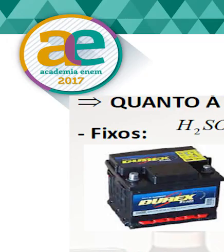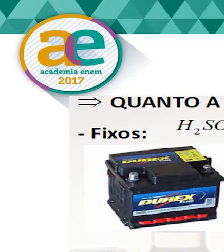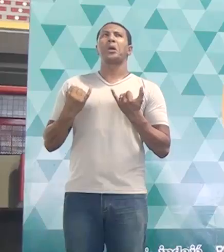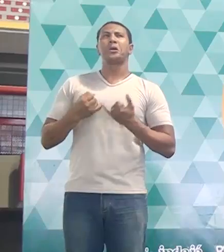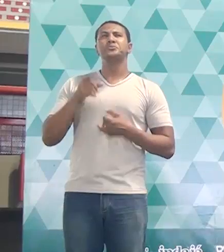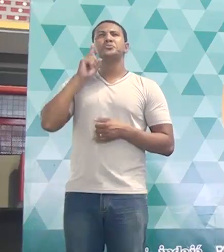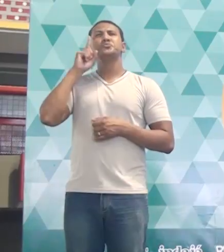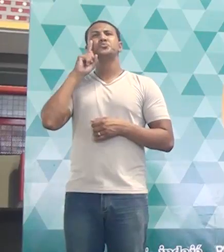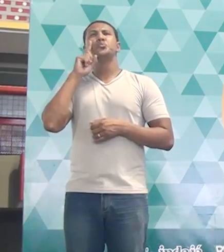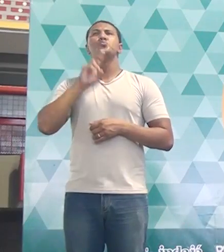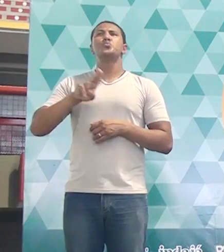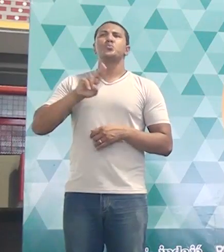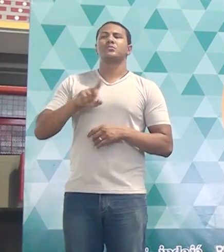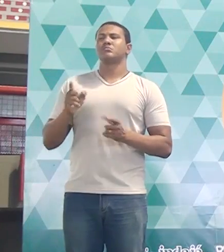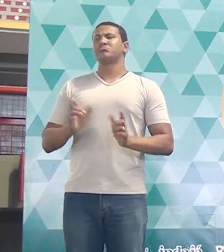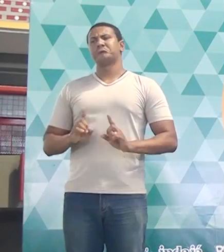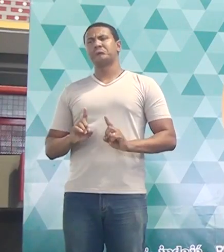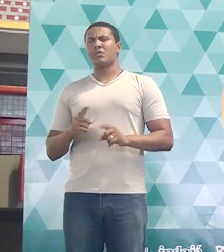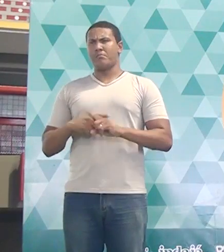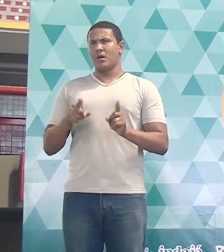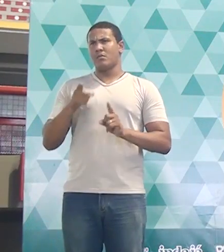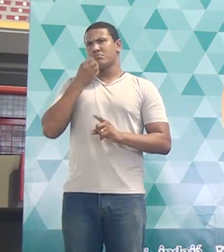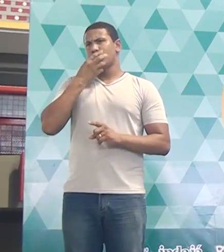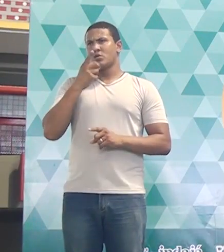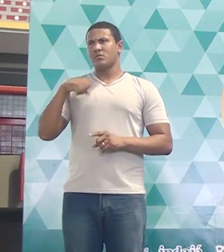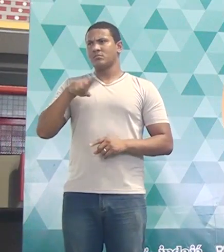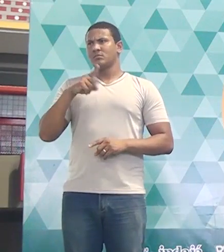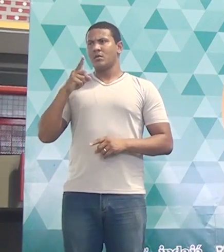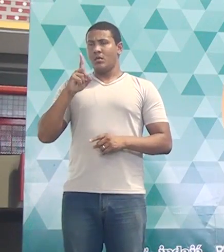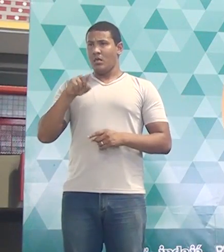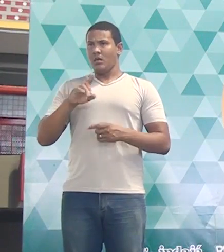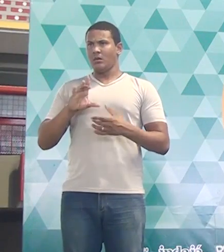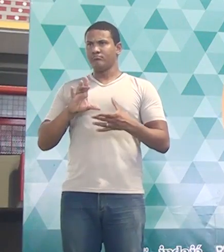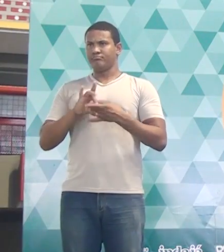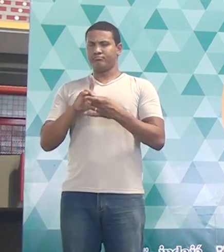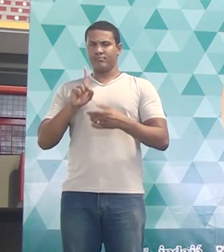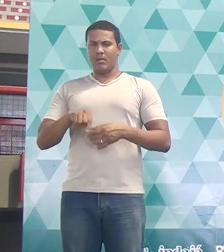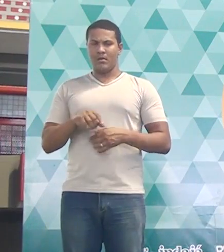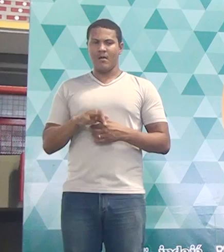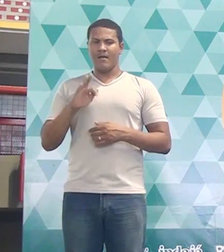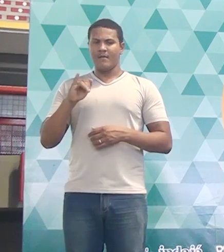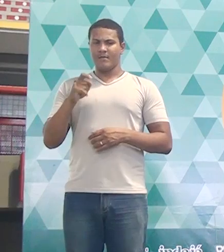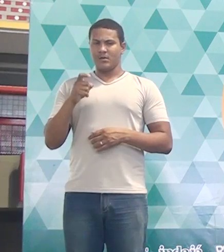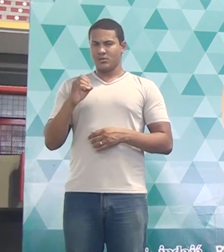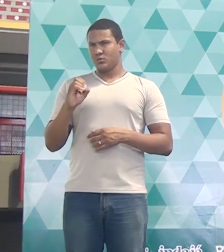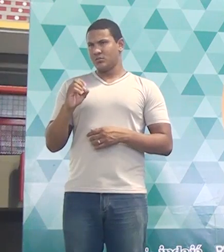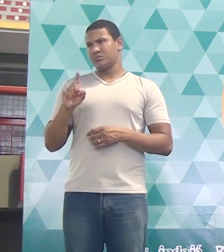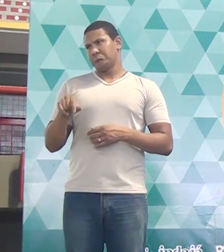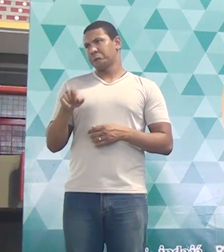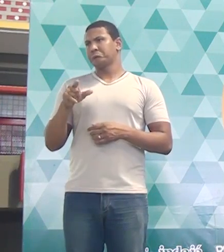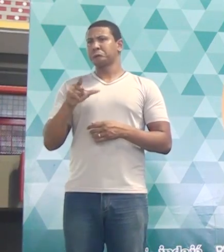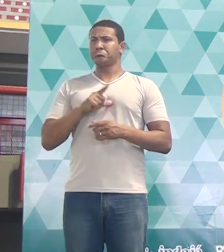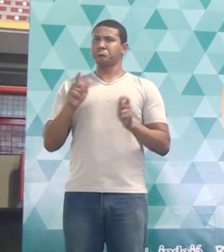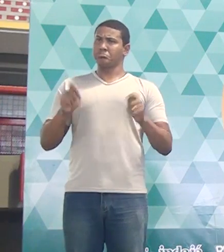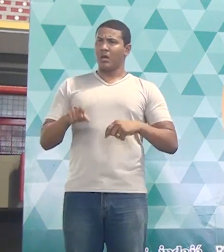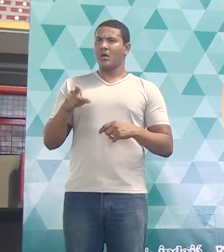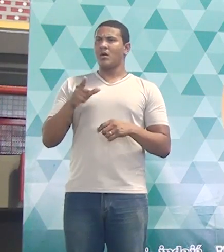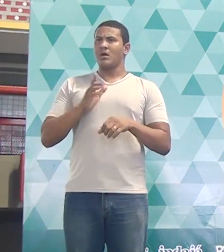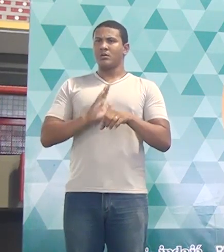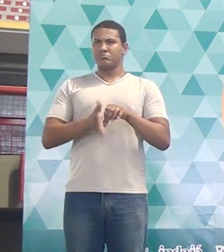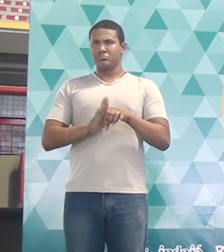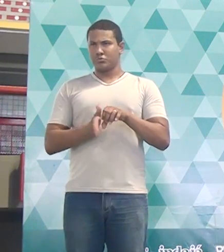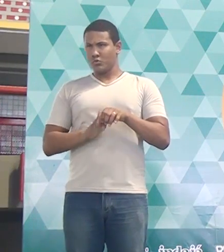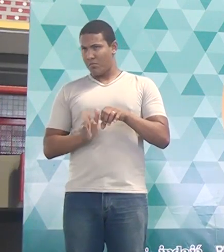uso no cotidiano. Mas é bom saber que ele é fixo. Esse ácido oxálico, ele pode ser encontrado no tomate e